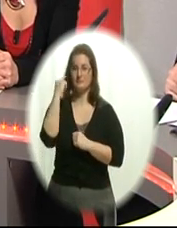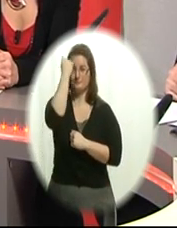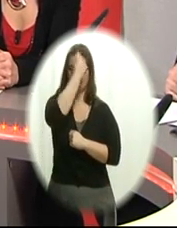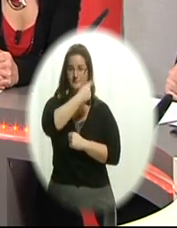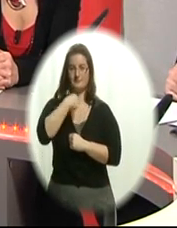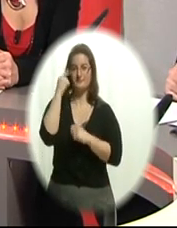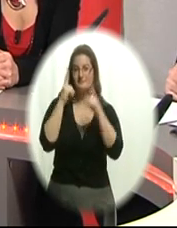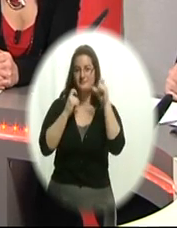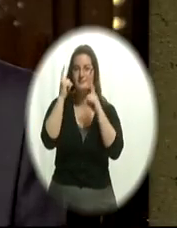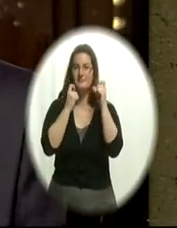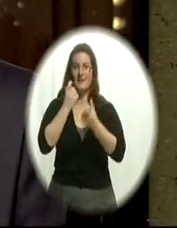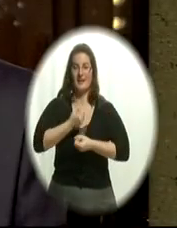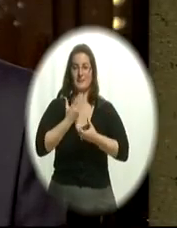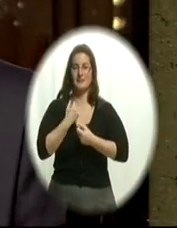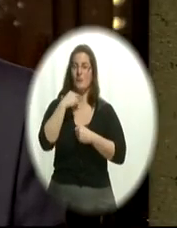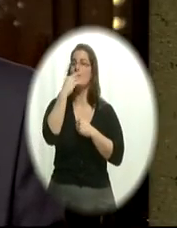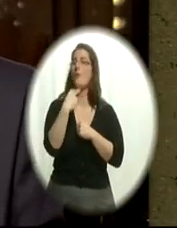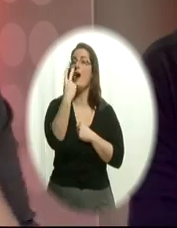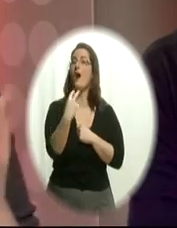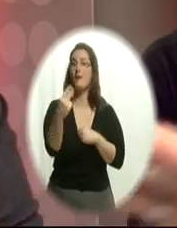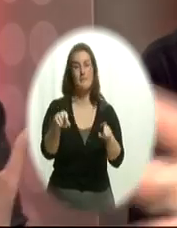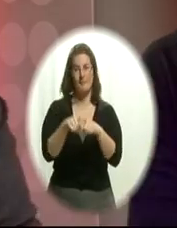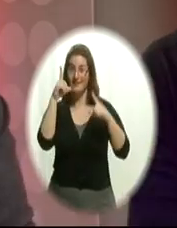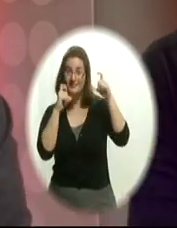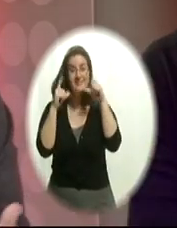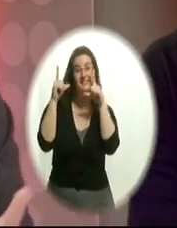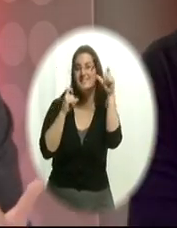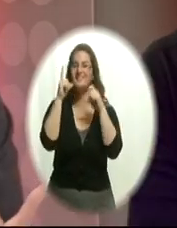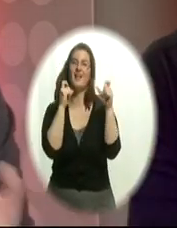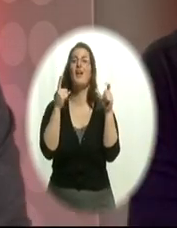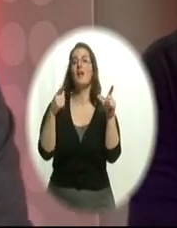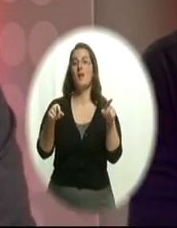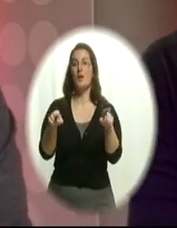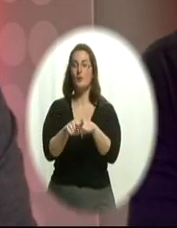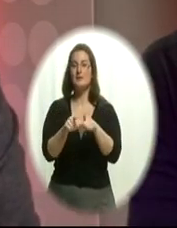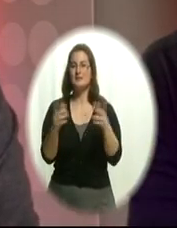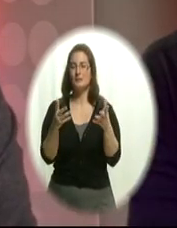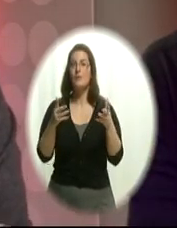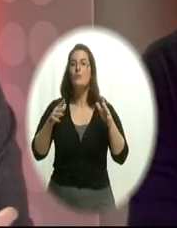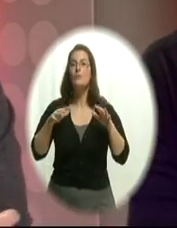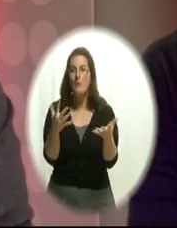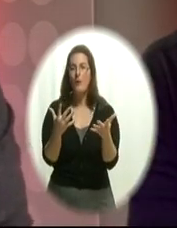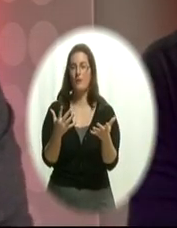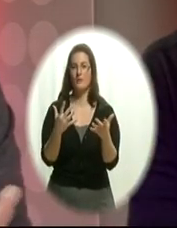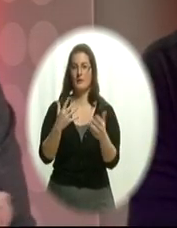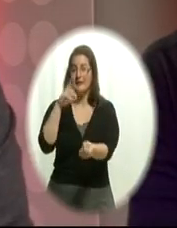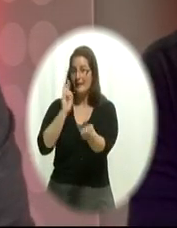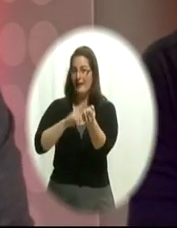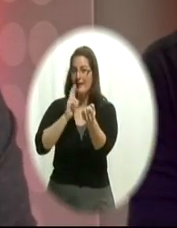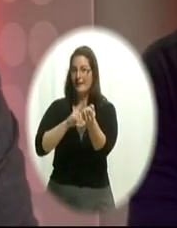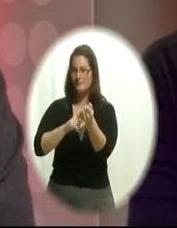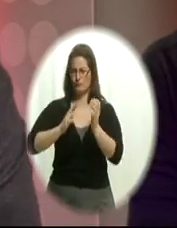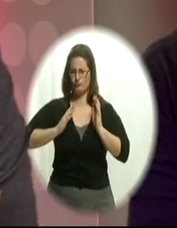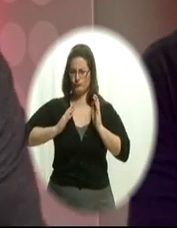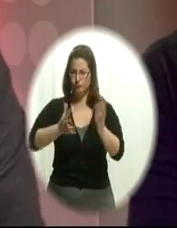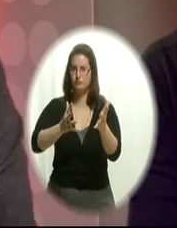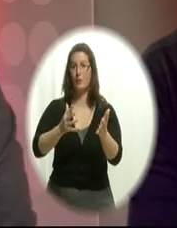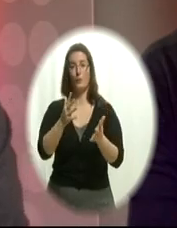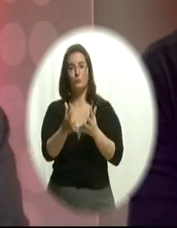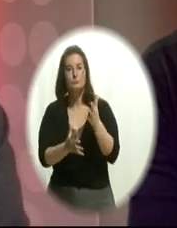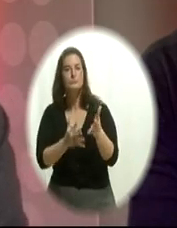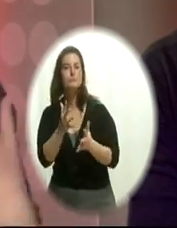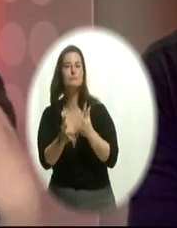l'expression, l'intonation. Et puis, la langue des signes, c'est ce qu'on dit, mais il y a aussi l'intensité, le rythme des mains qui peut varier